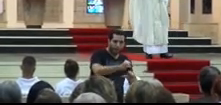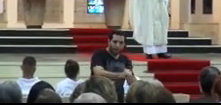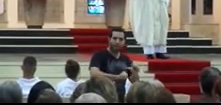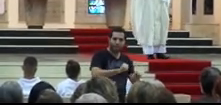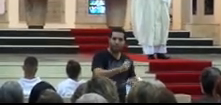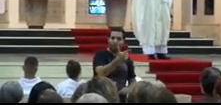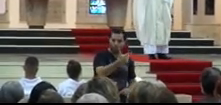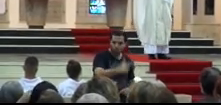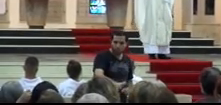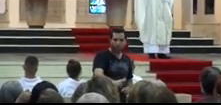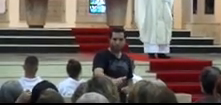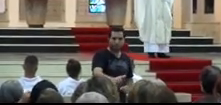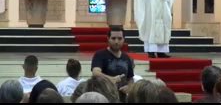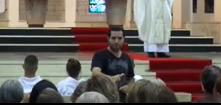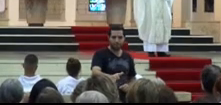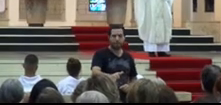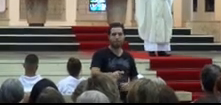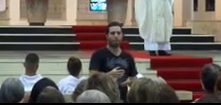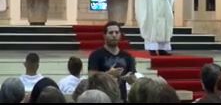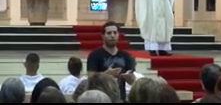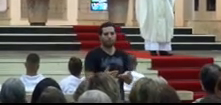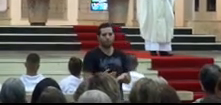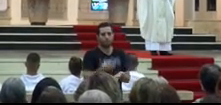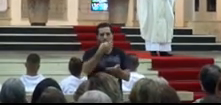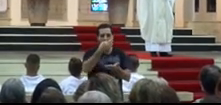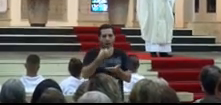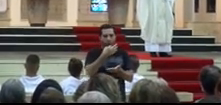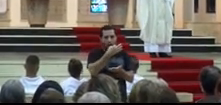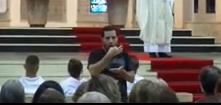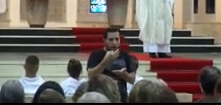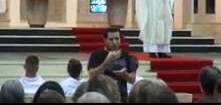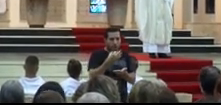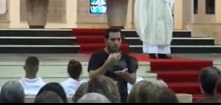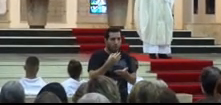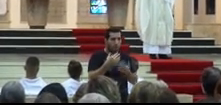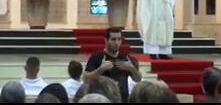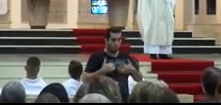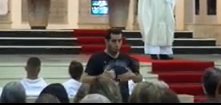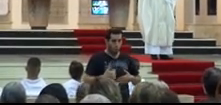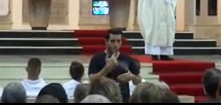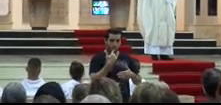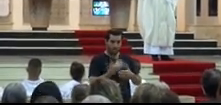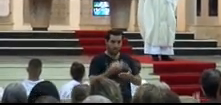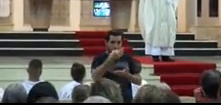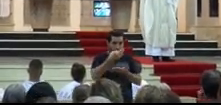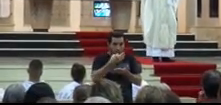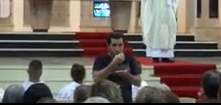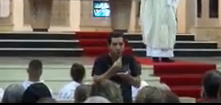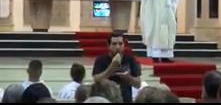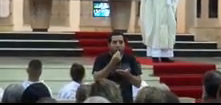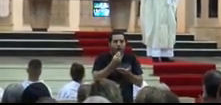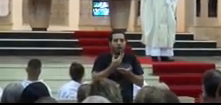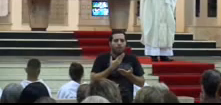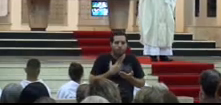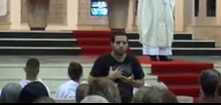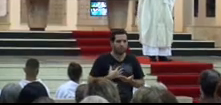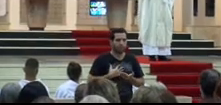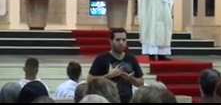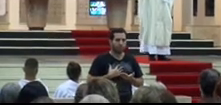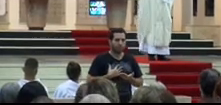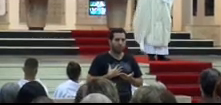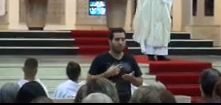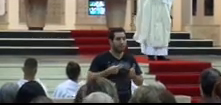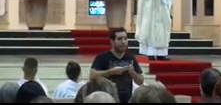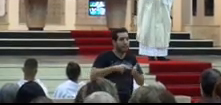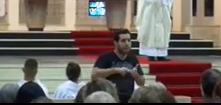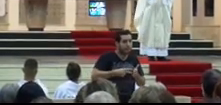Comungar o corpo e sangue de Cristo. Isso é para todos nós batizados. Comungar o corpo e sangue de Cristo